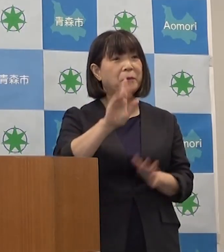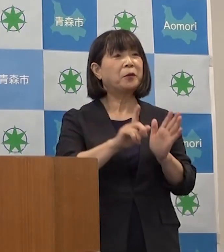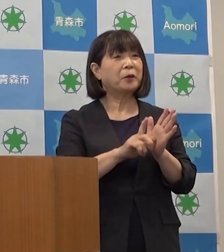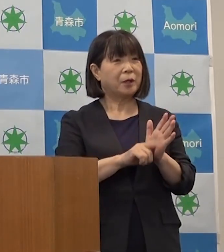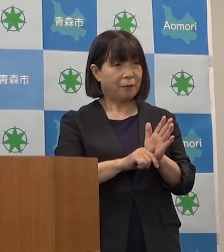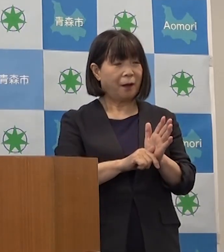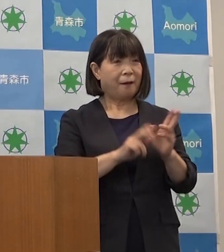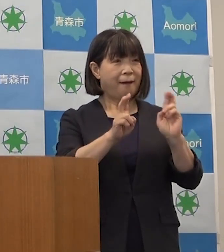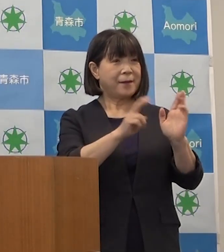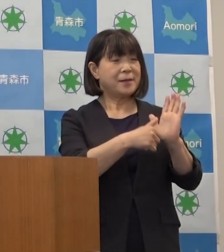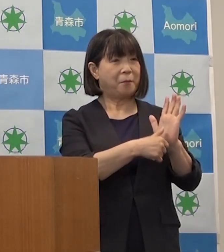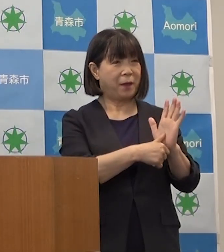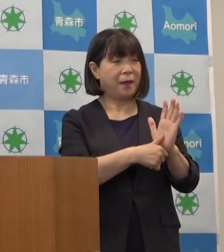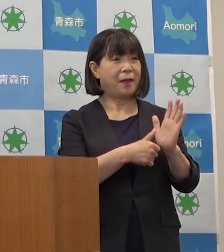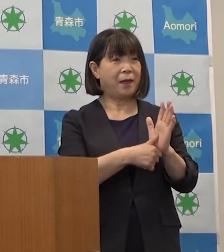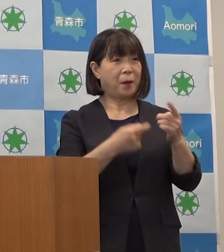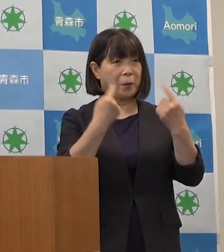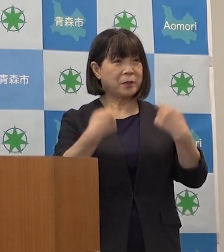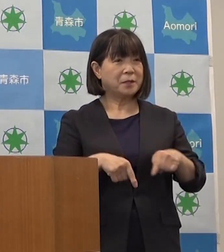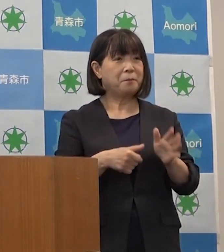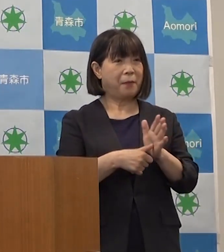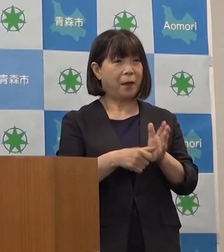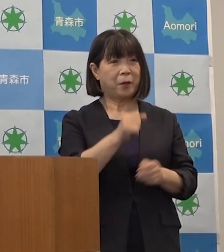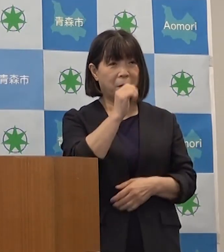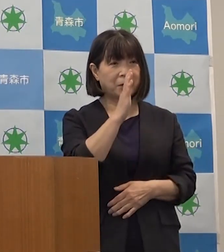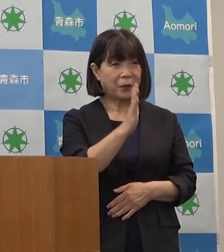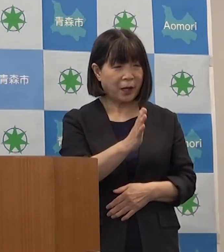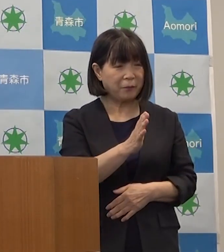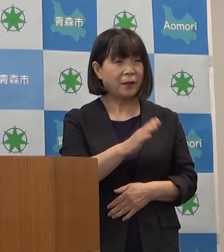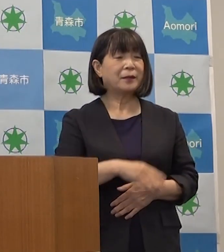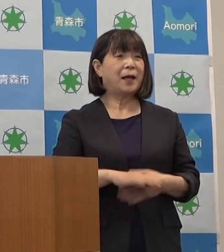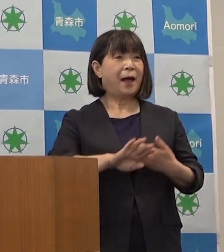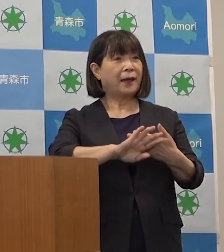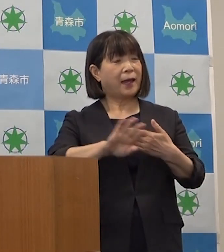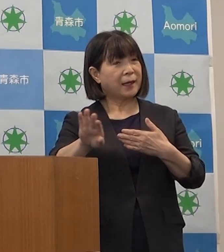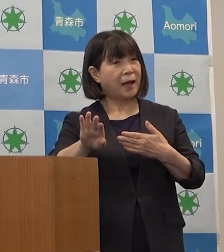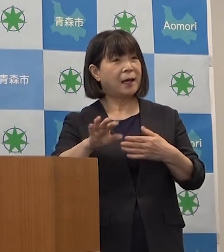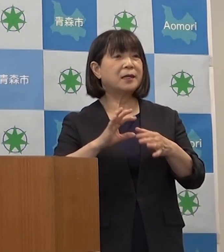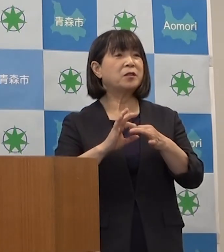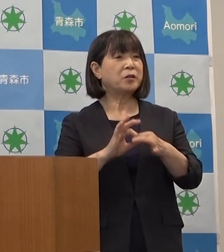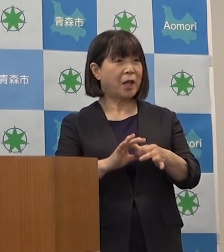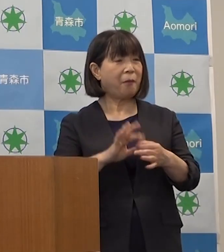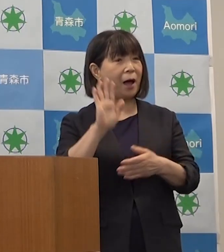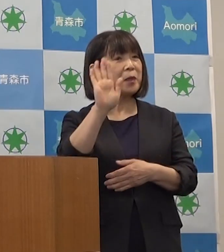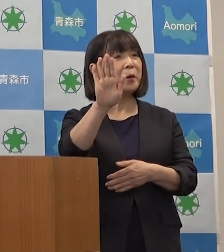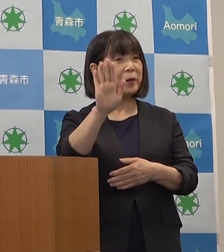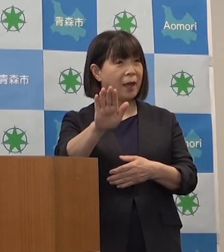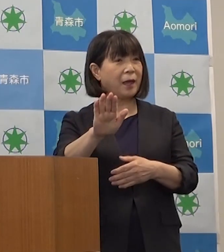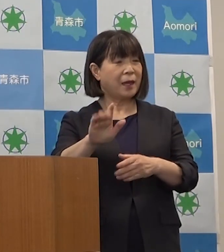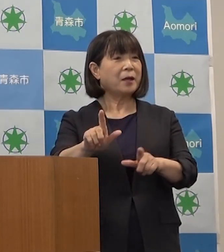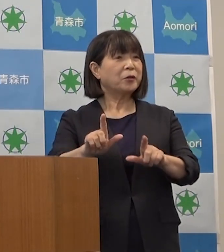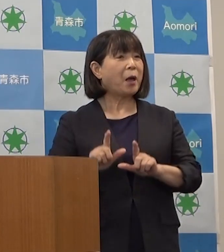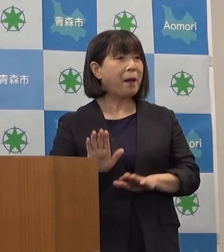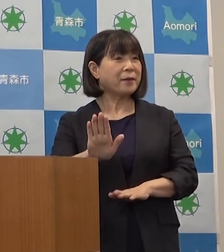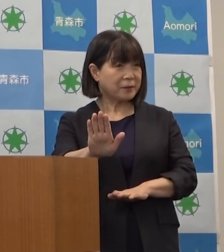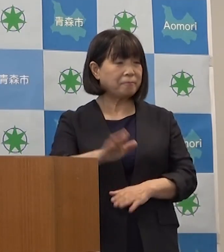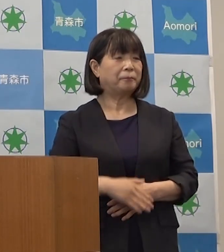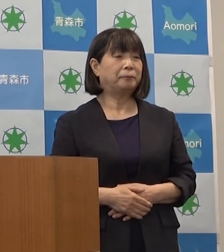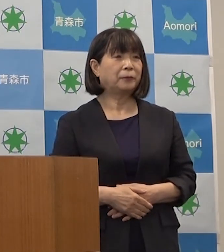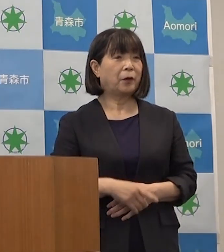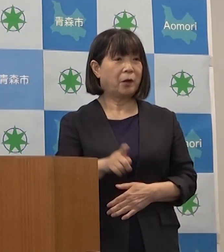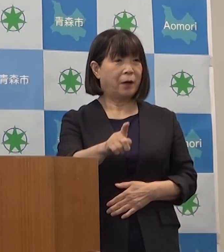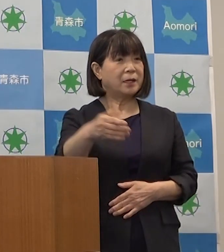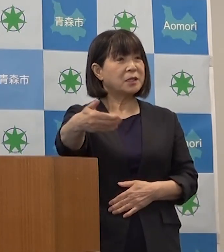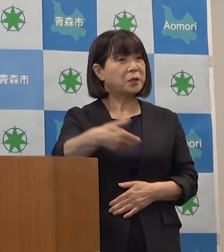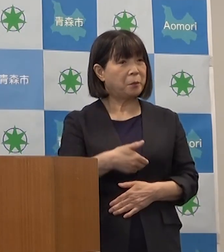ては社名とお名前をお願いいたします。案件以外のご質問に関しましては後ほどお願いいたします。それではご質